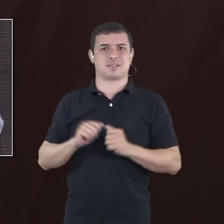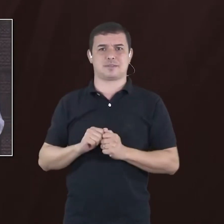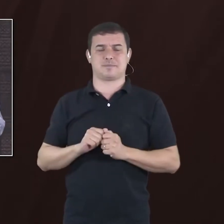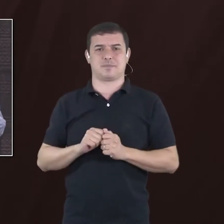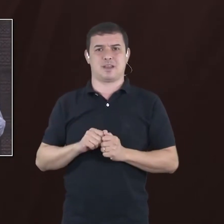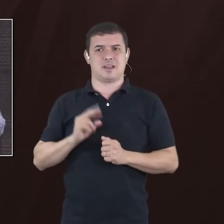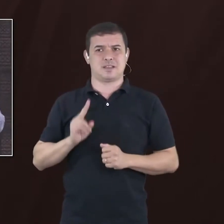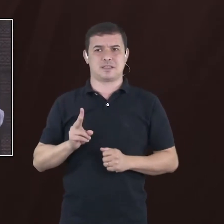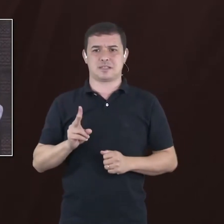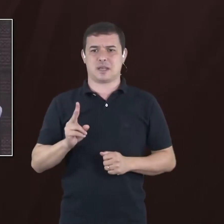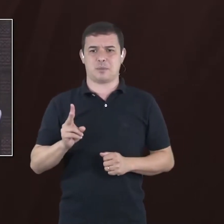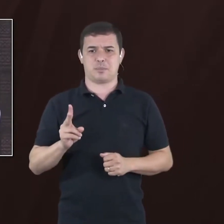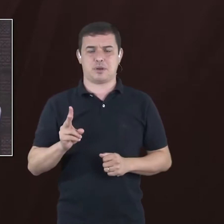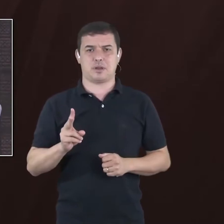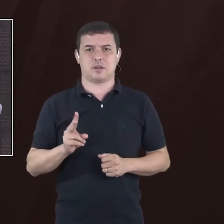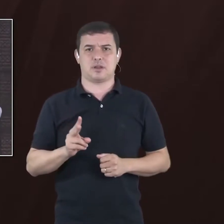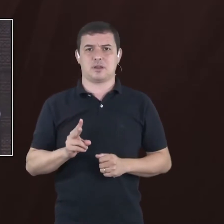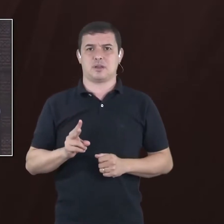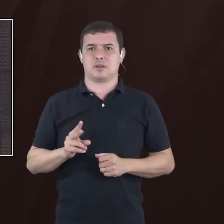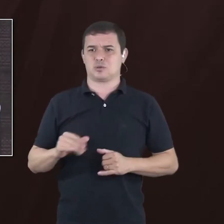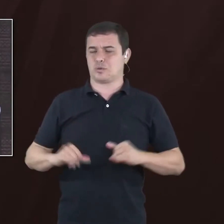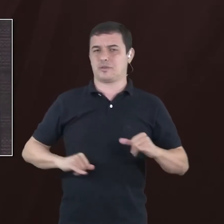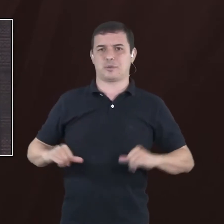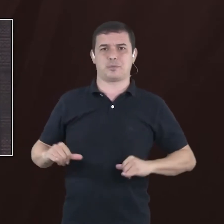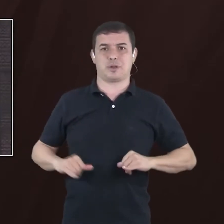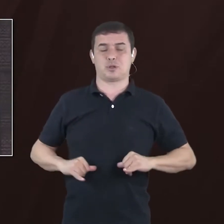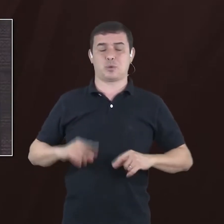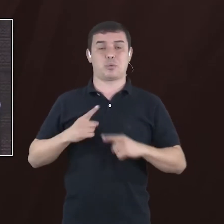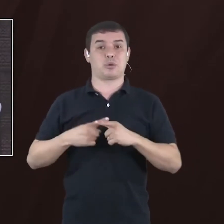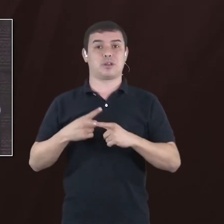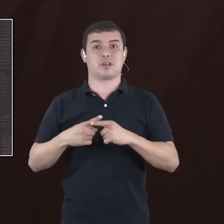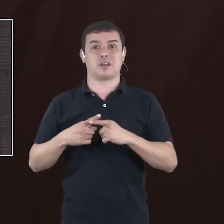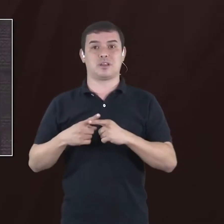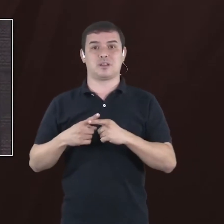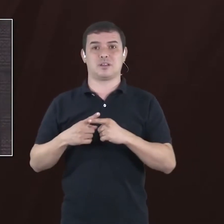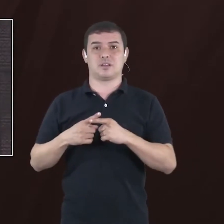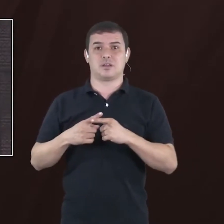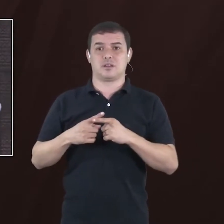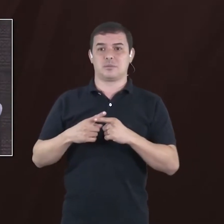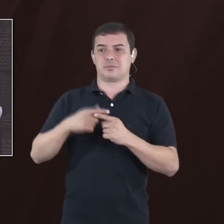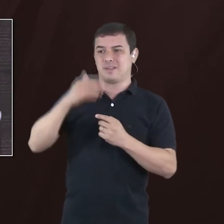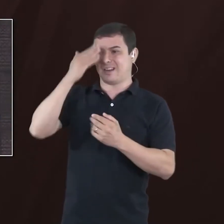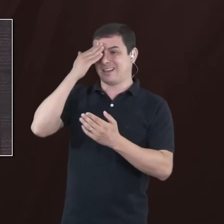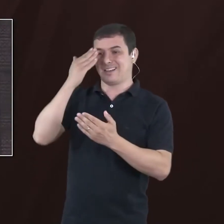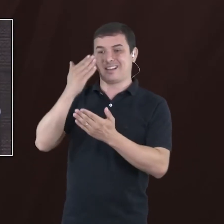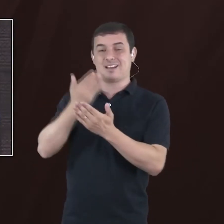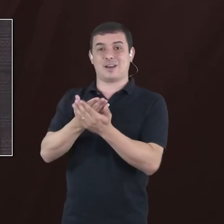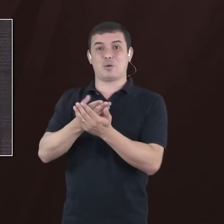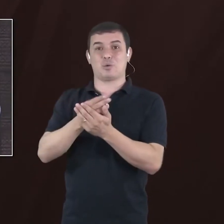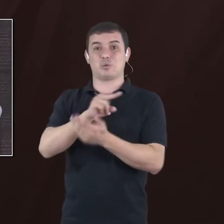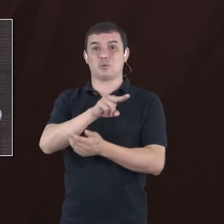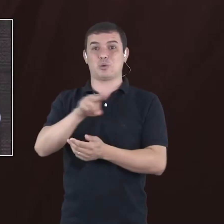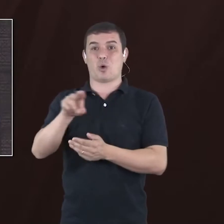conforto na vida por causa do nome de Jesus, porque lhe importava sofrer muito por